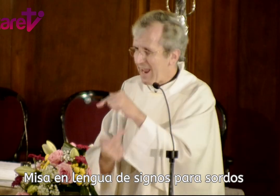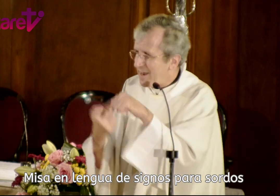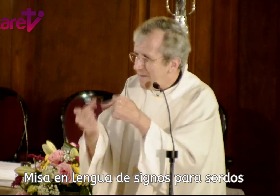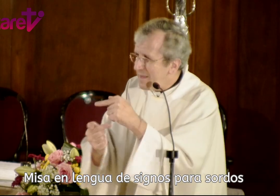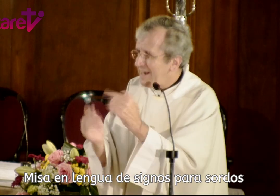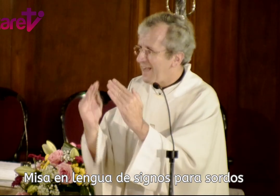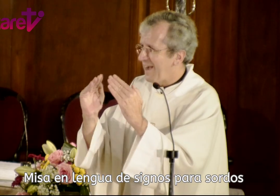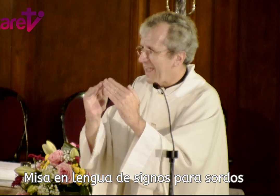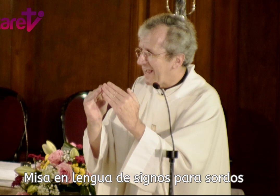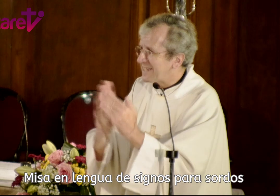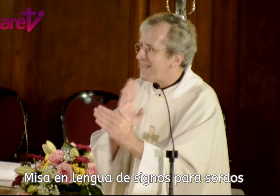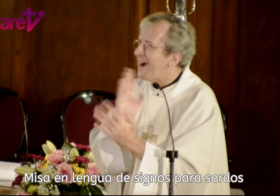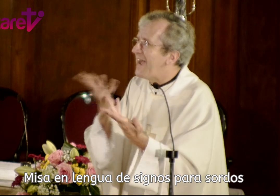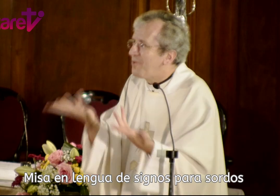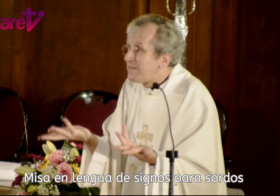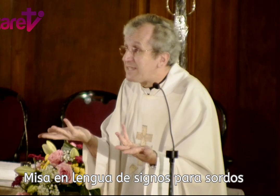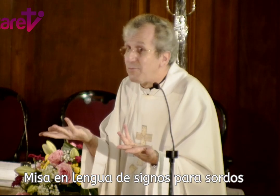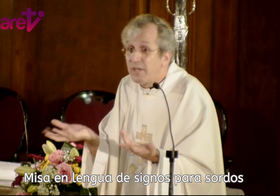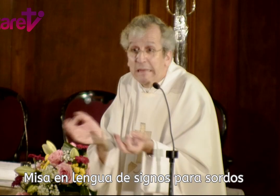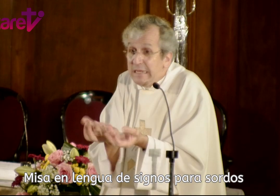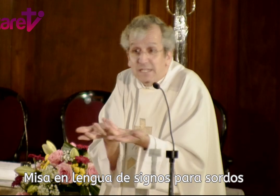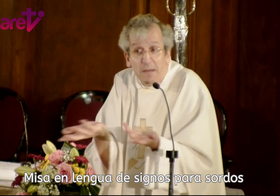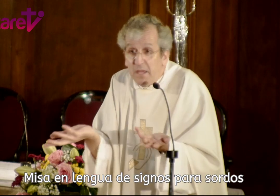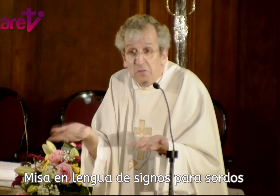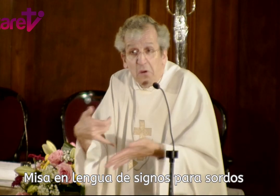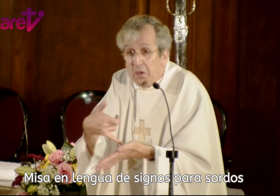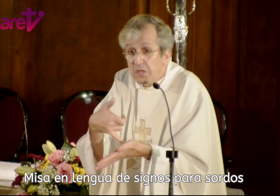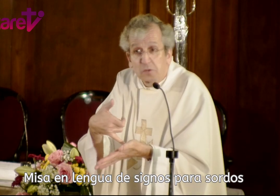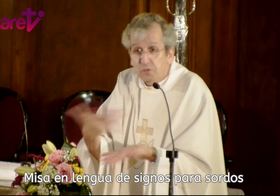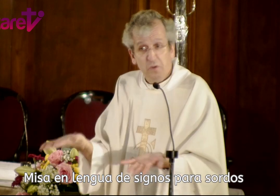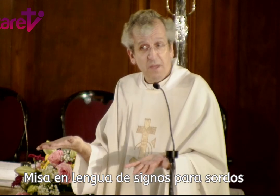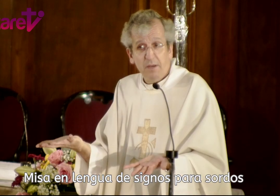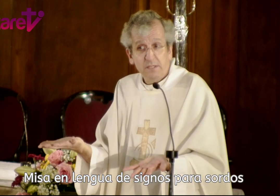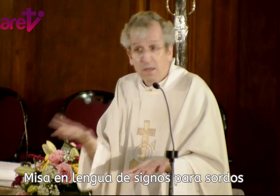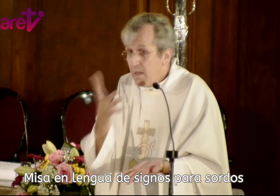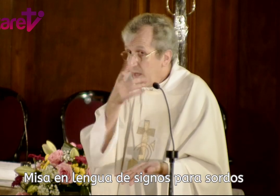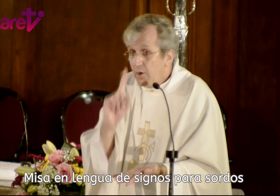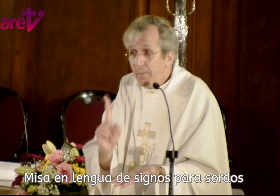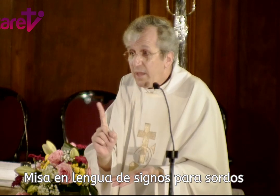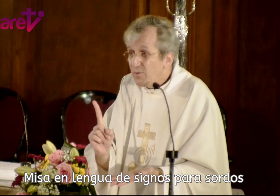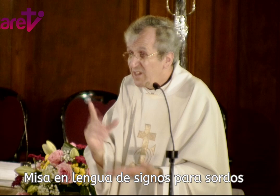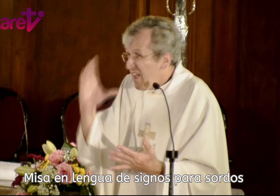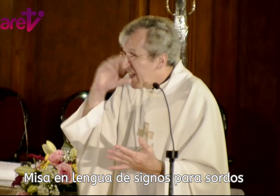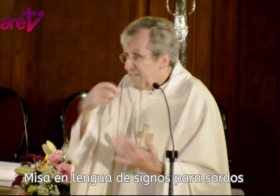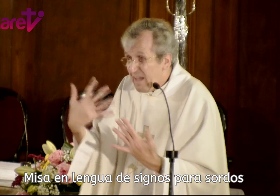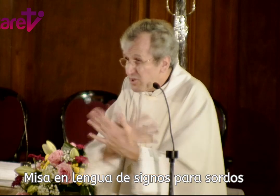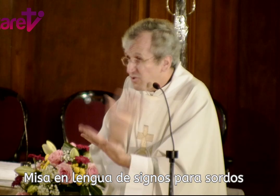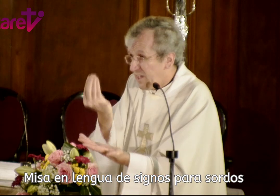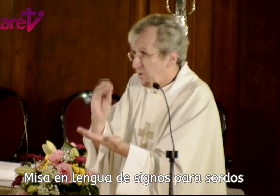la familia, en casa, ahí donde estamos. Sabiendo que somos muy débiles, que no podemos, que fallamos y nos equivocamos